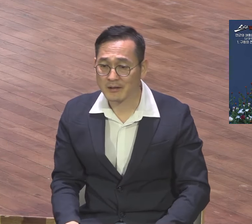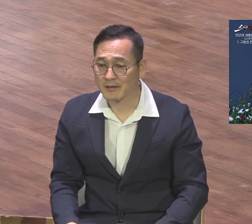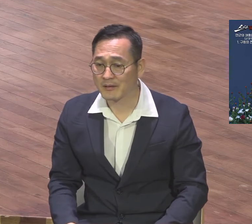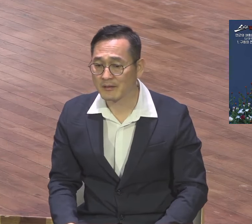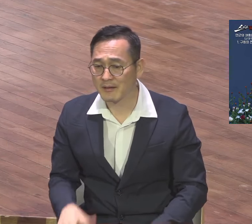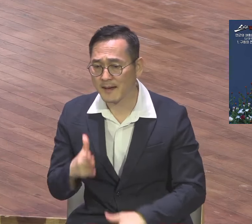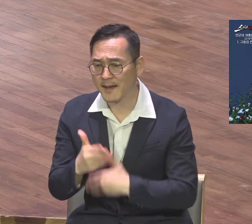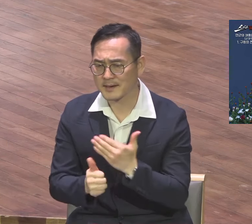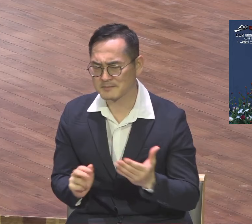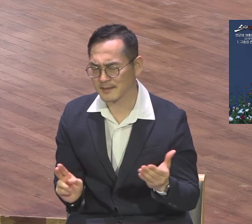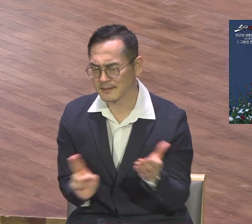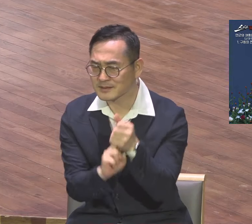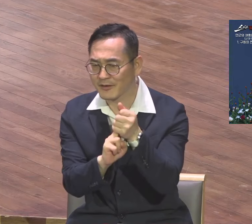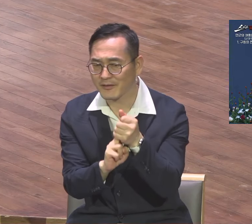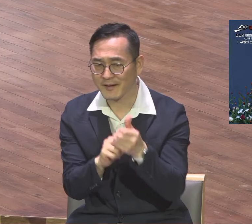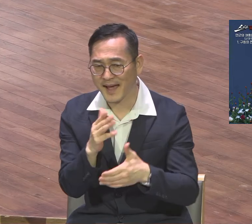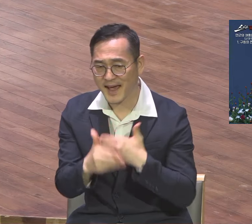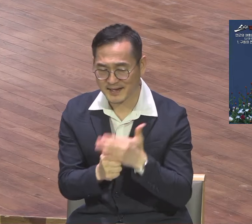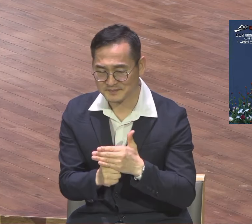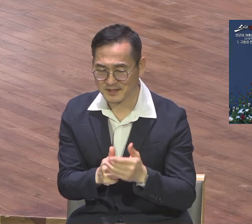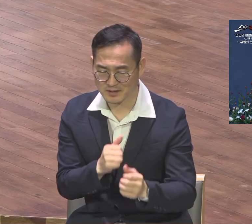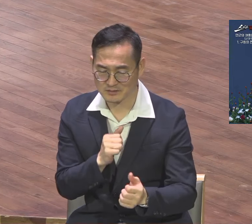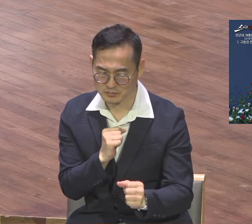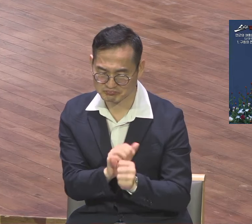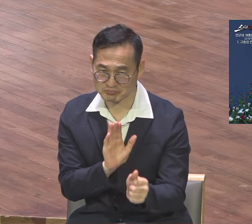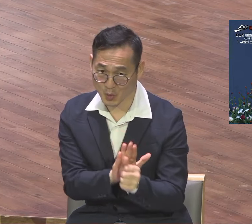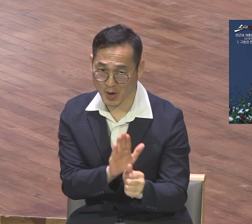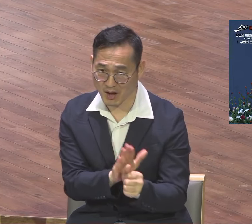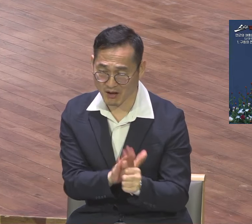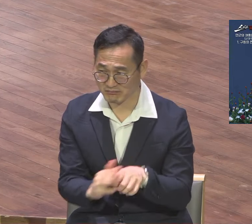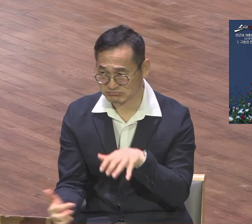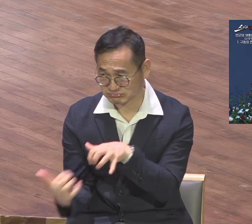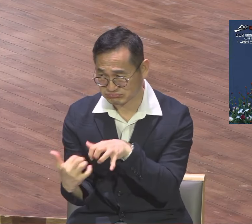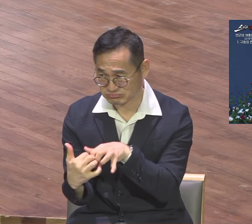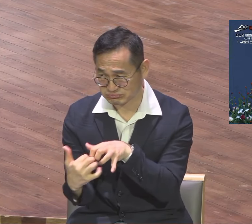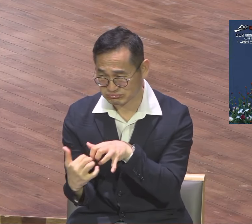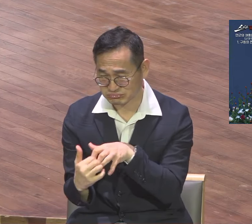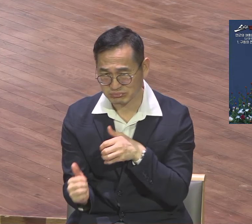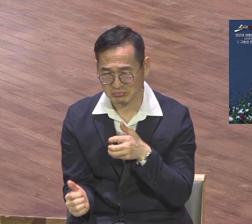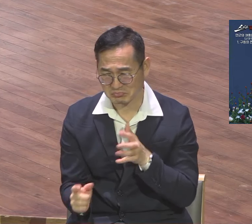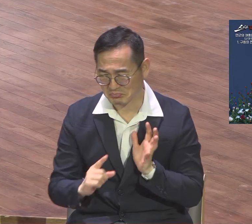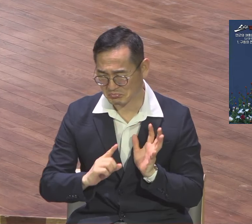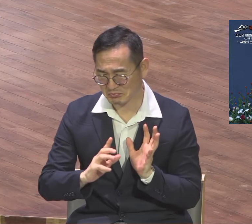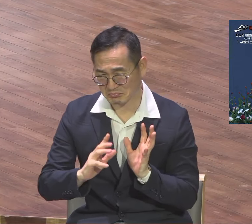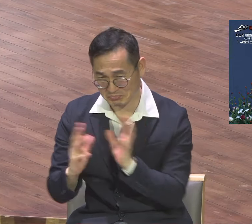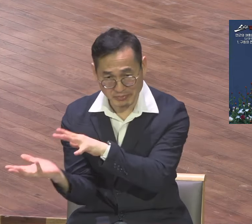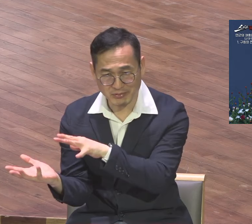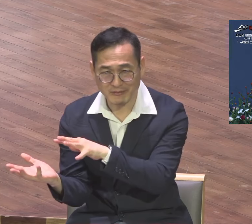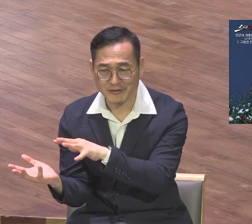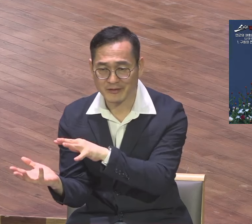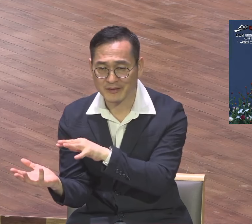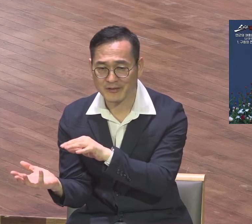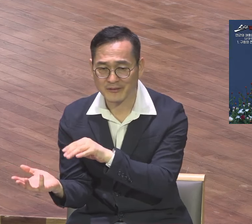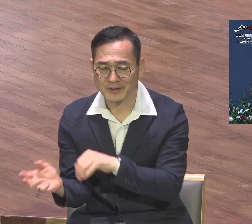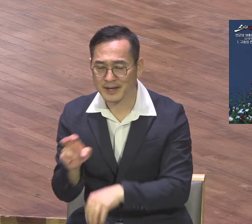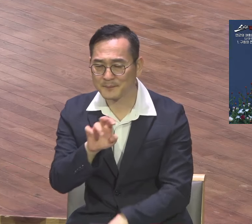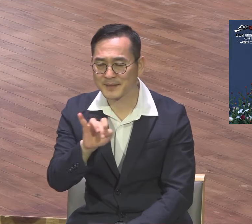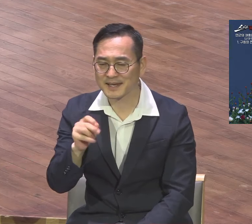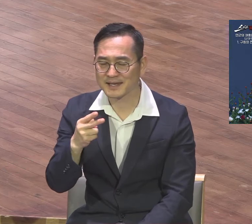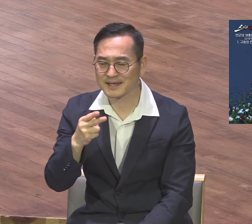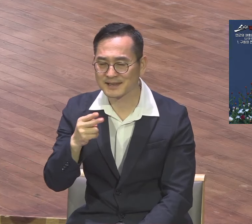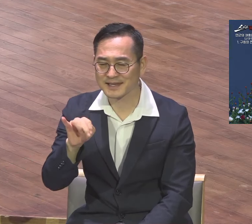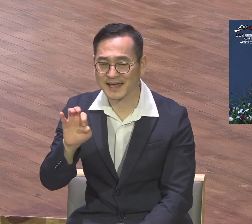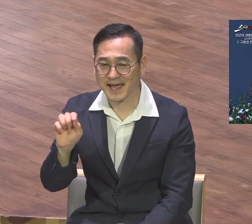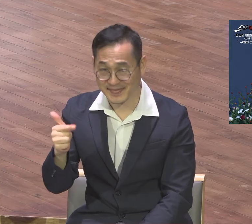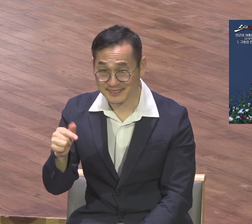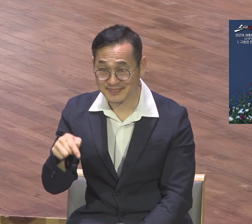하나님의 강권적인 역사가 있었기 때문에 거두어들인 미디안 승리. 미디안